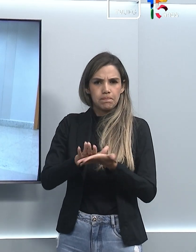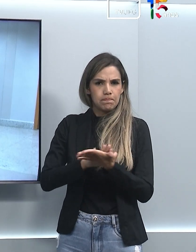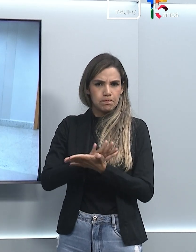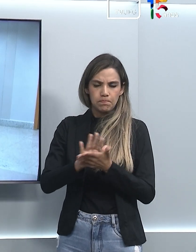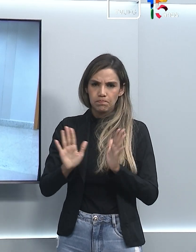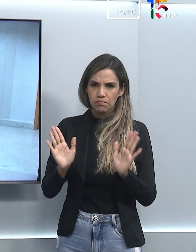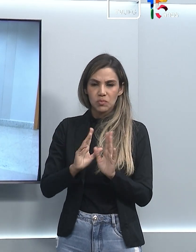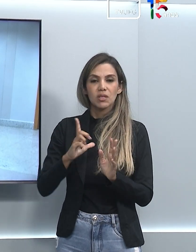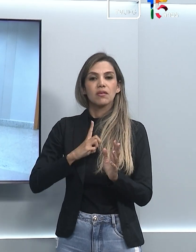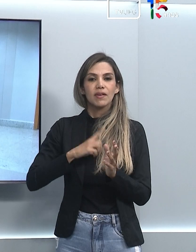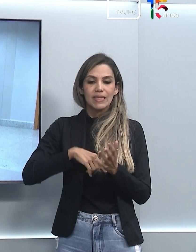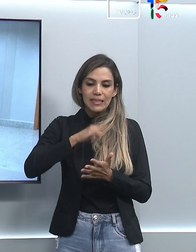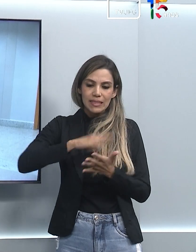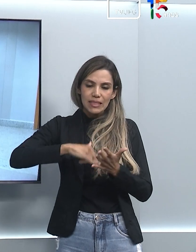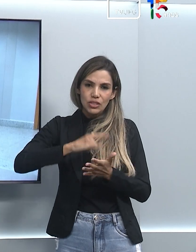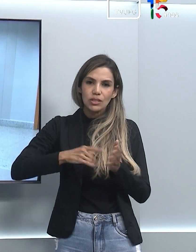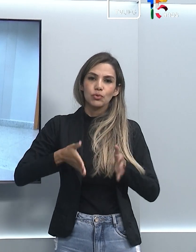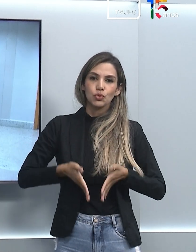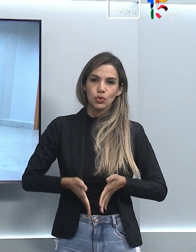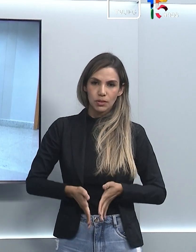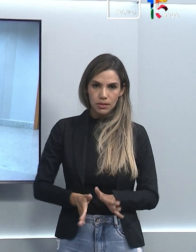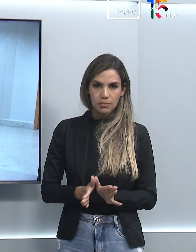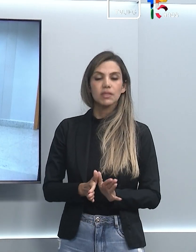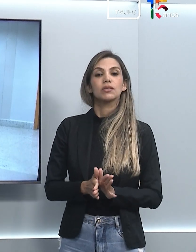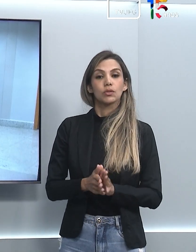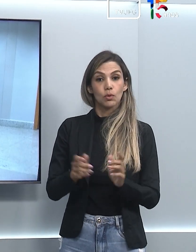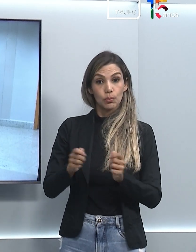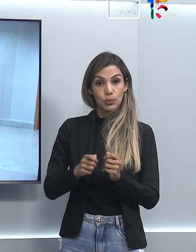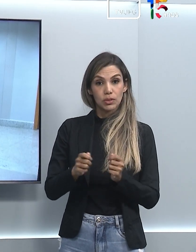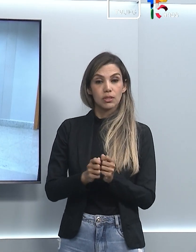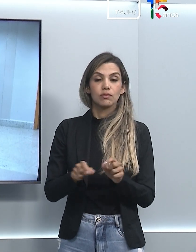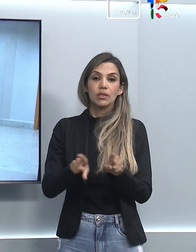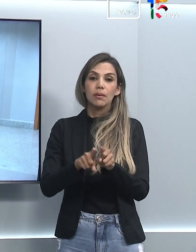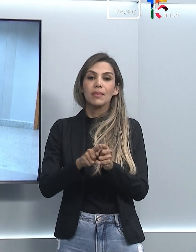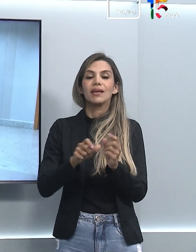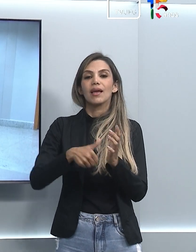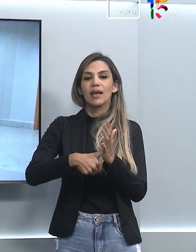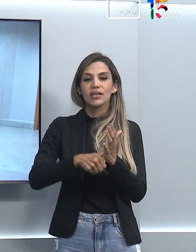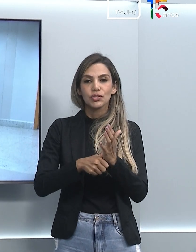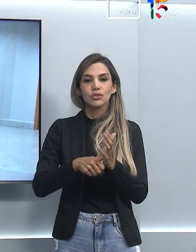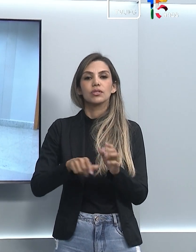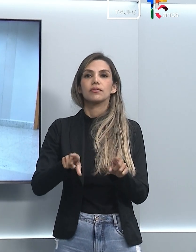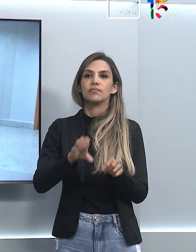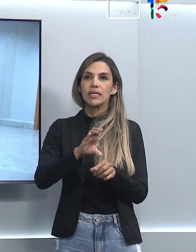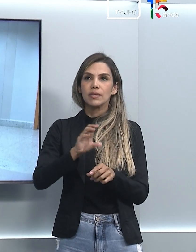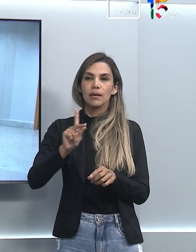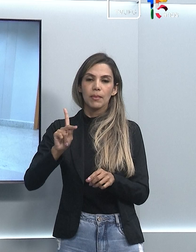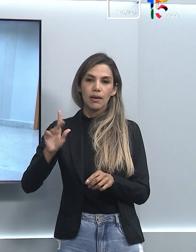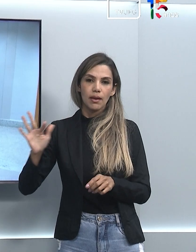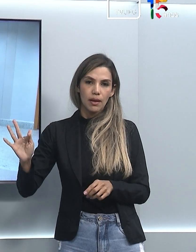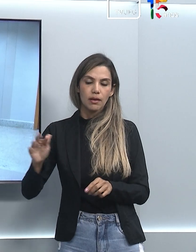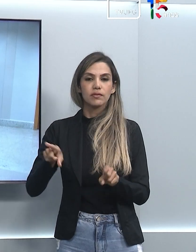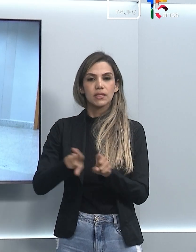expedição de certidão de nascimento, primeira e segunda vias, RG nacional, CPF, CAD único, que é um documento